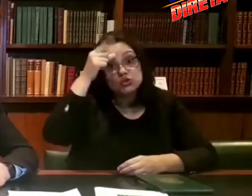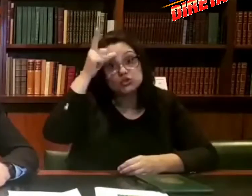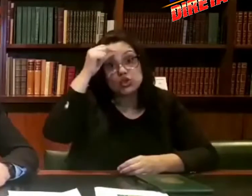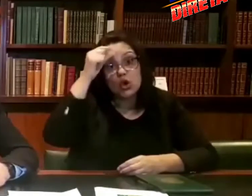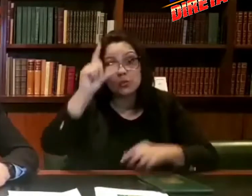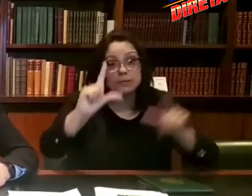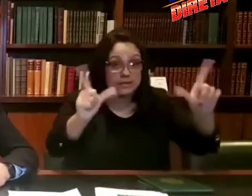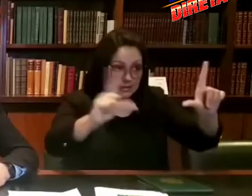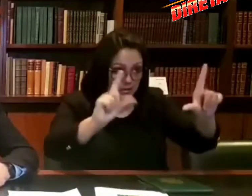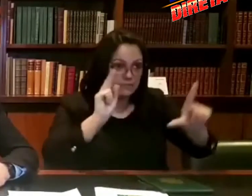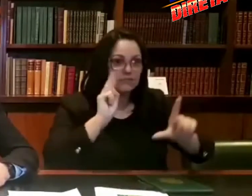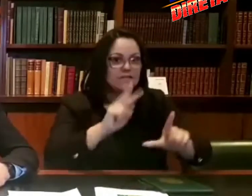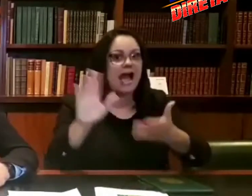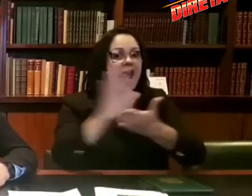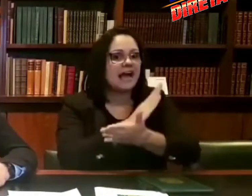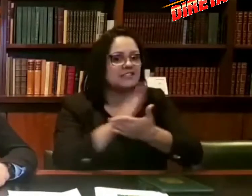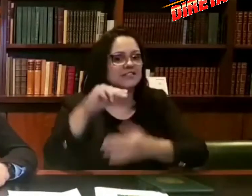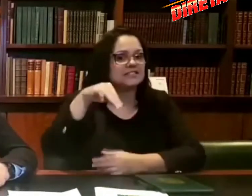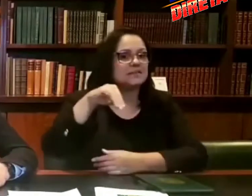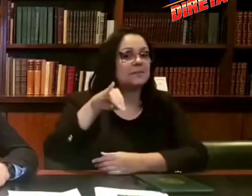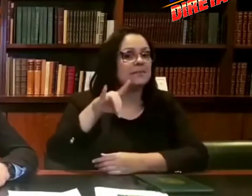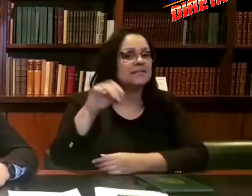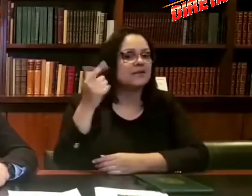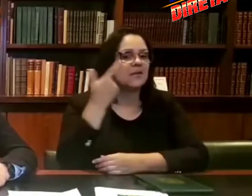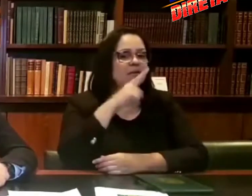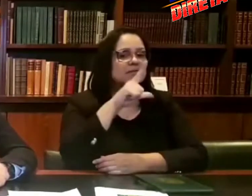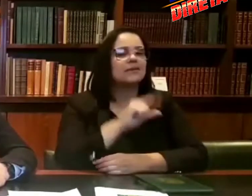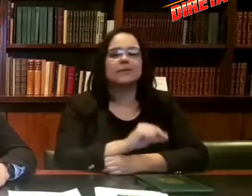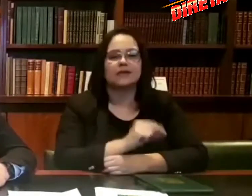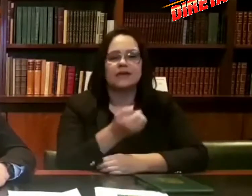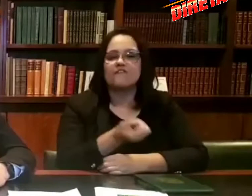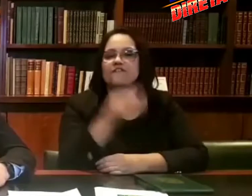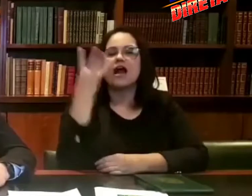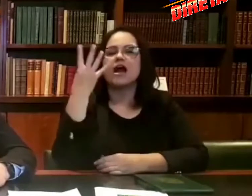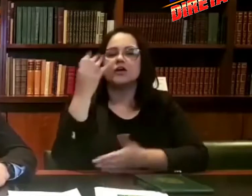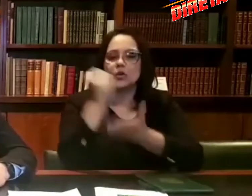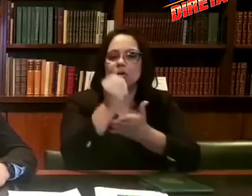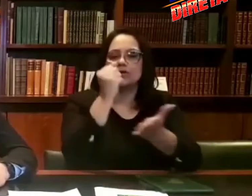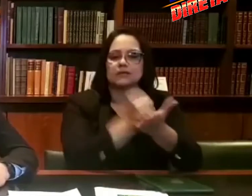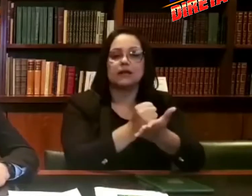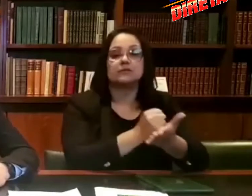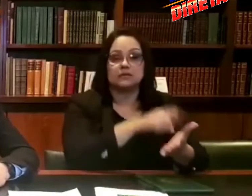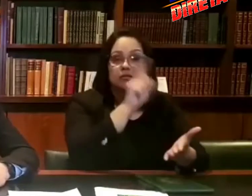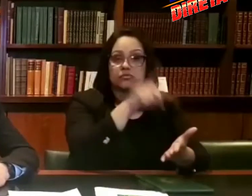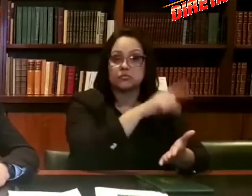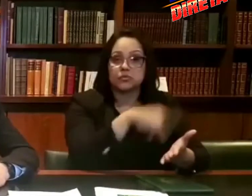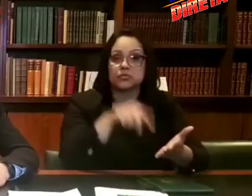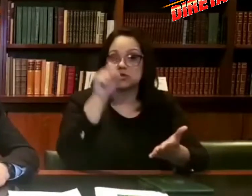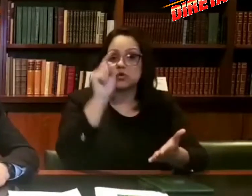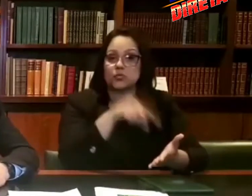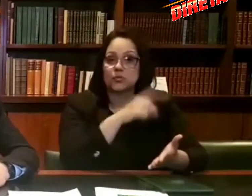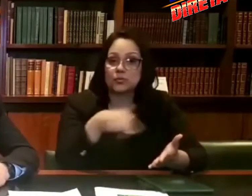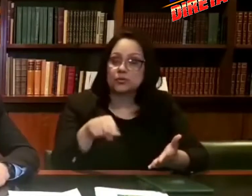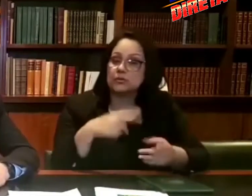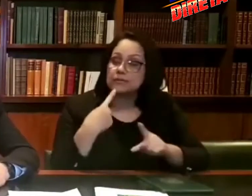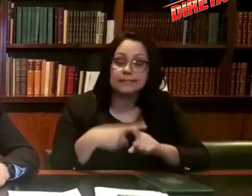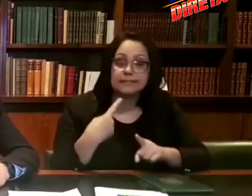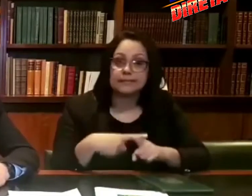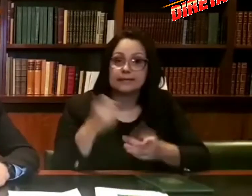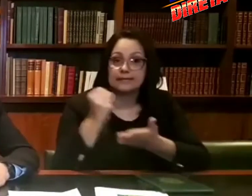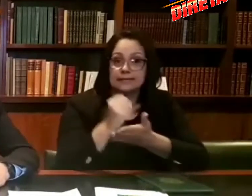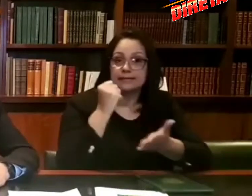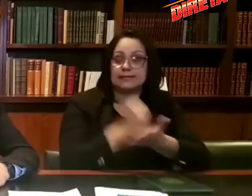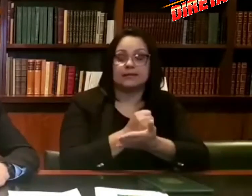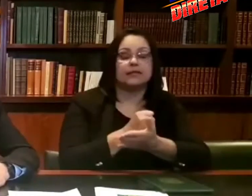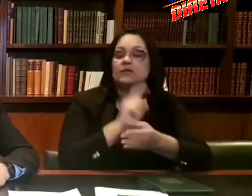mas deve ser verdade, de vez em quando a mídia acerta aí. Vários contratos estão sendo cancelados, Pedro, estão sendo cancelados pelo Estado. Contrato voltado aí